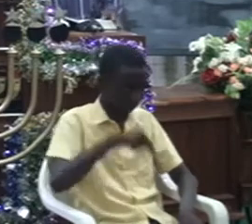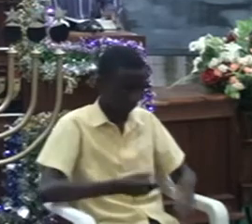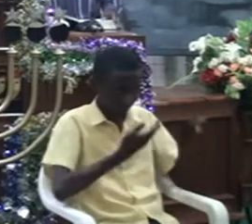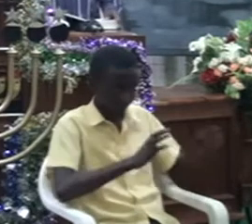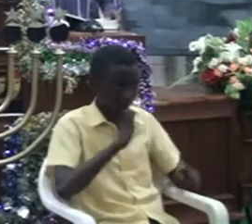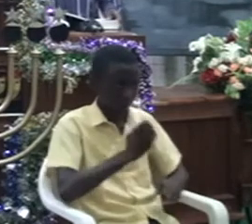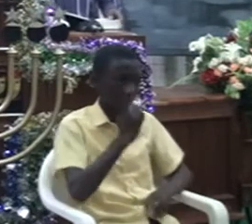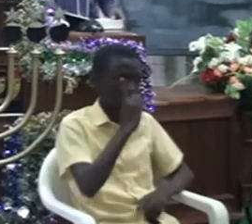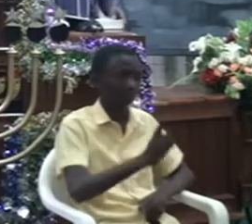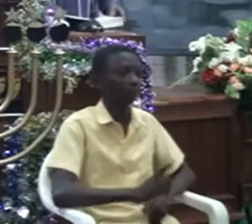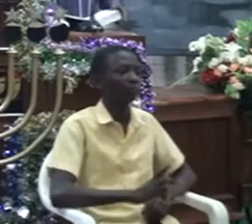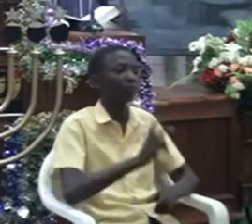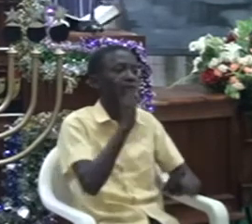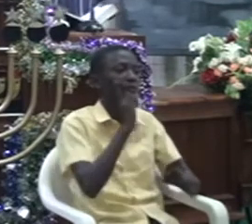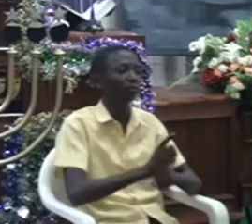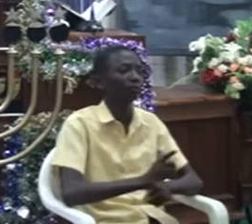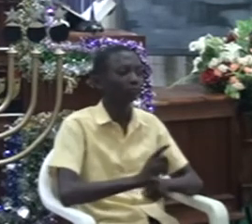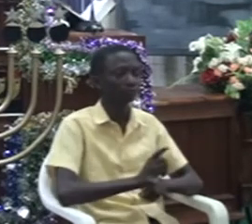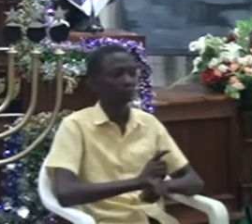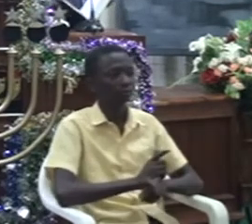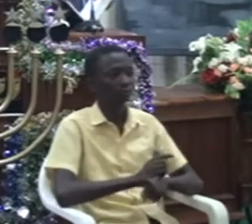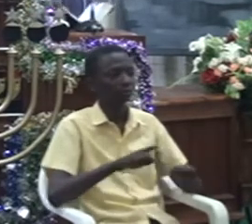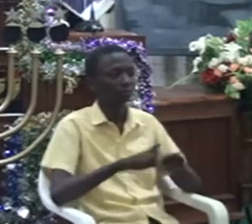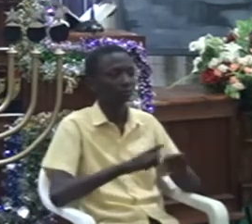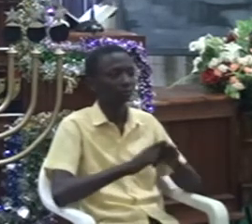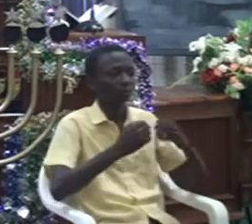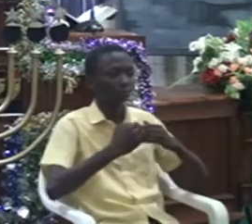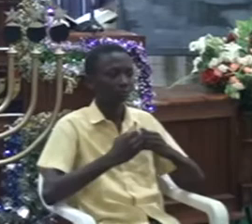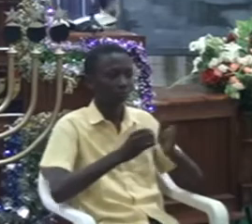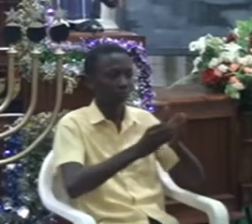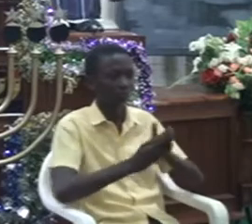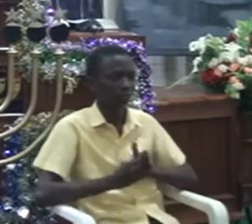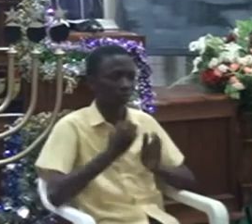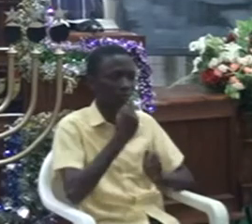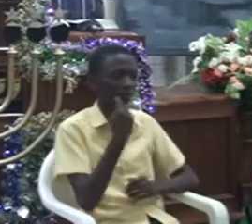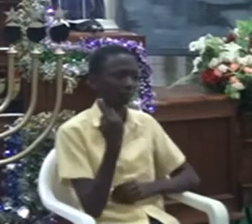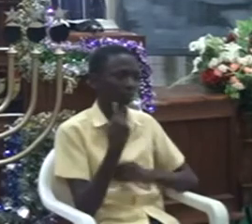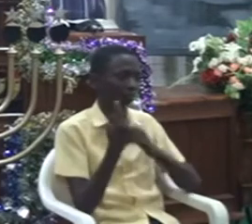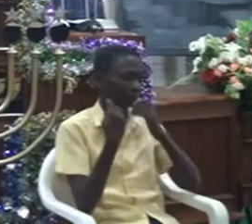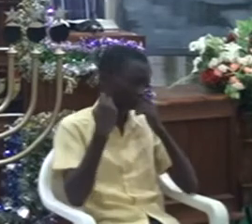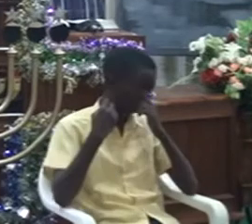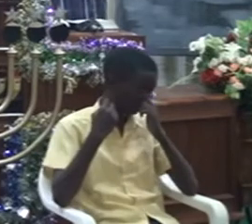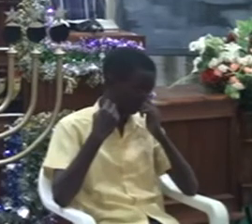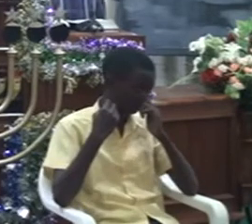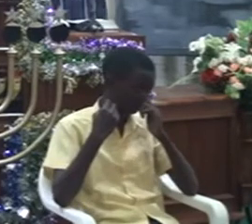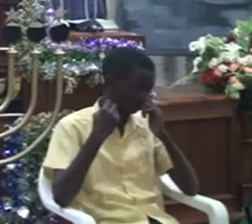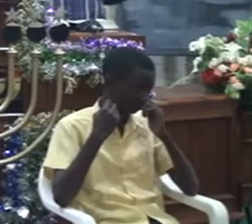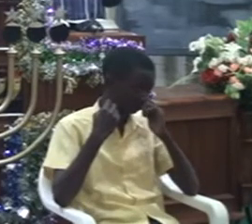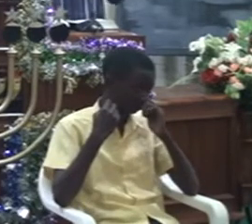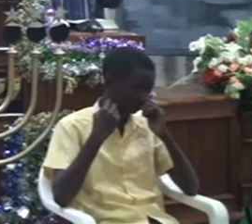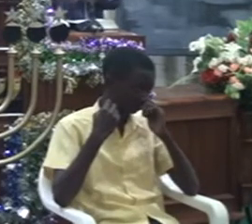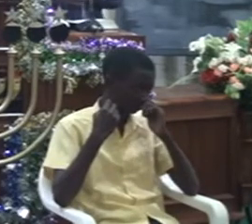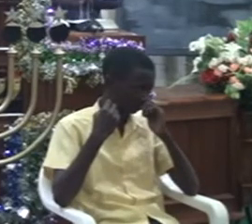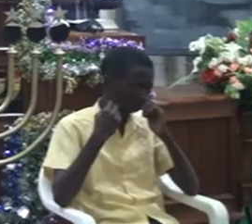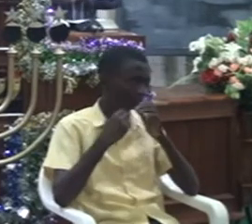une réalité, naturellement si on parle comme ça. Kwa sababu kufa hayo, kufa ni mambo uhakika kama tunasema ile mambo